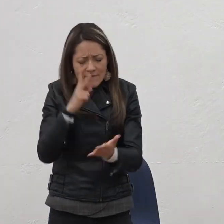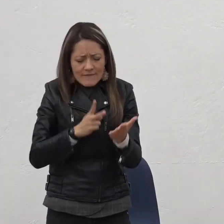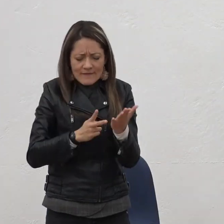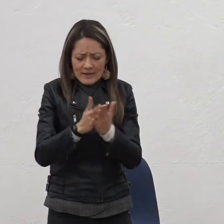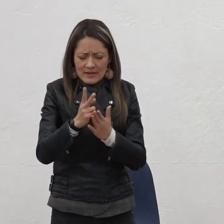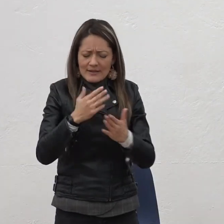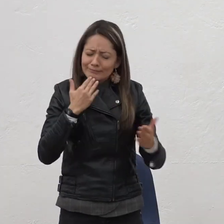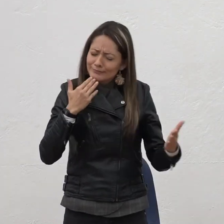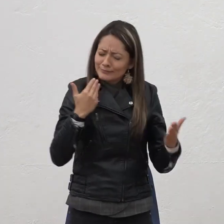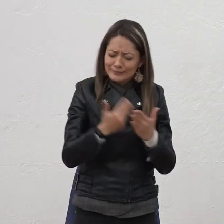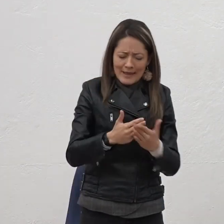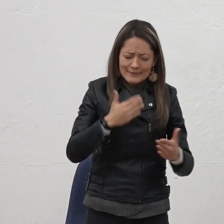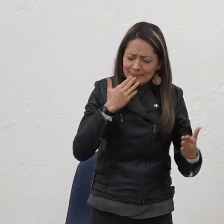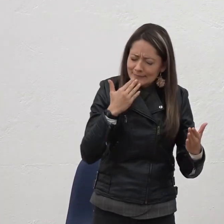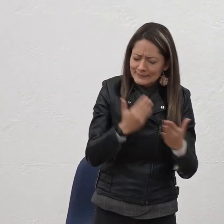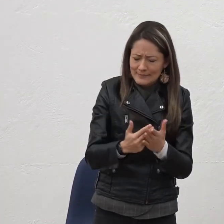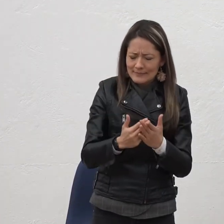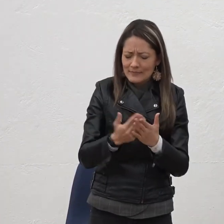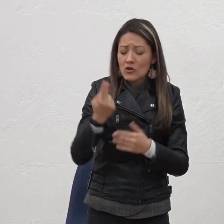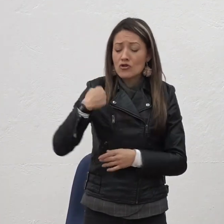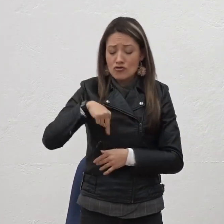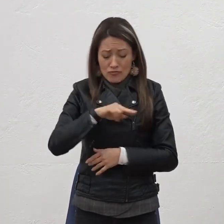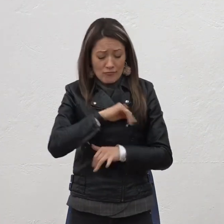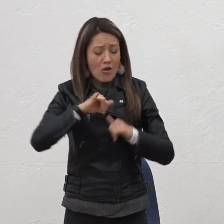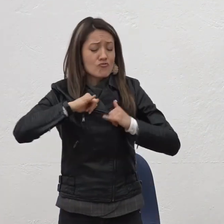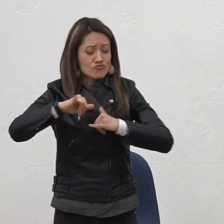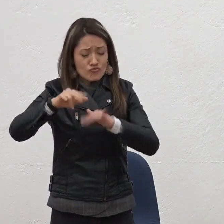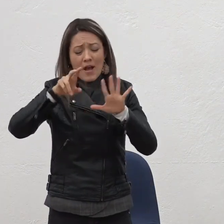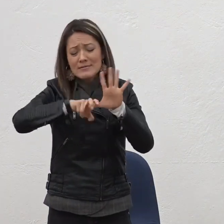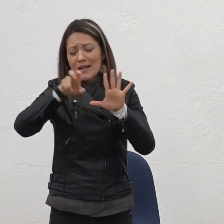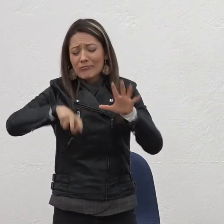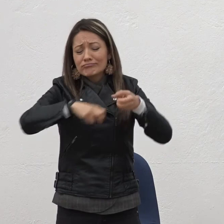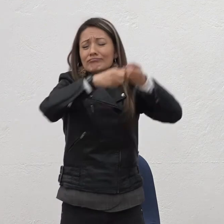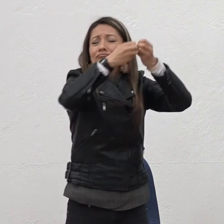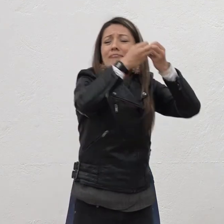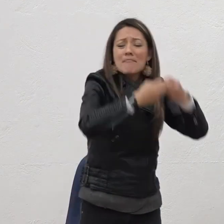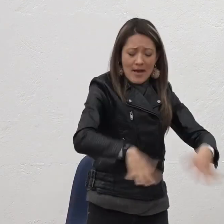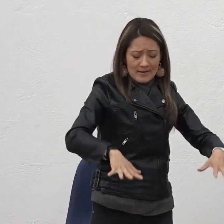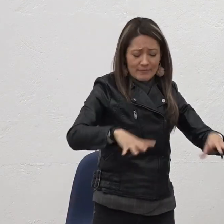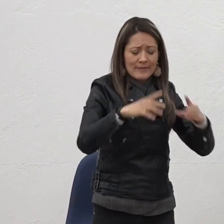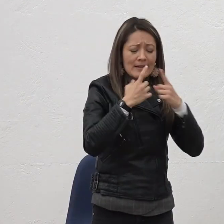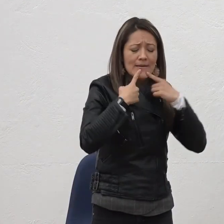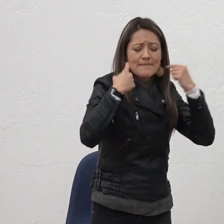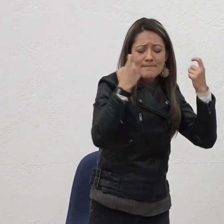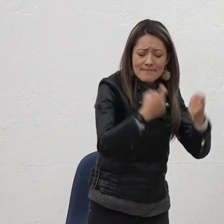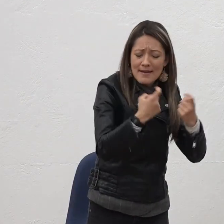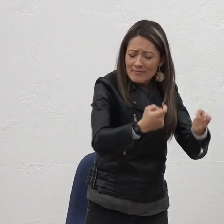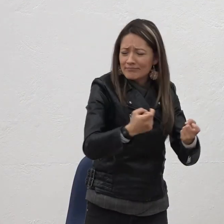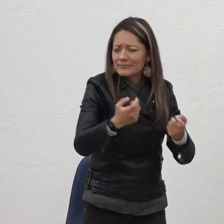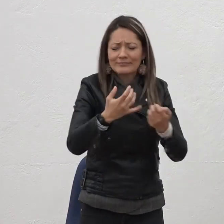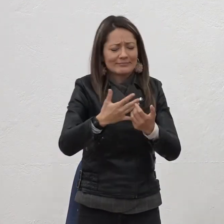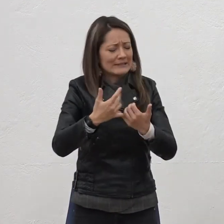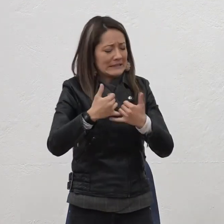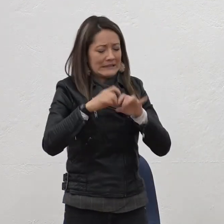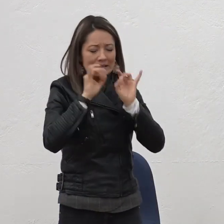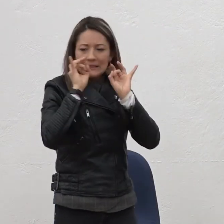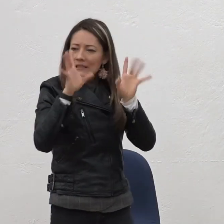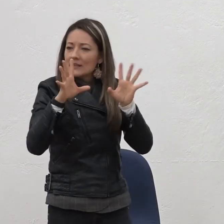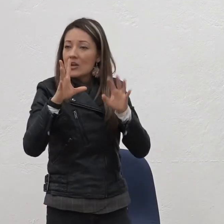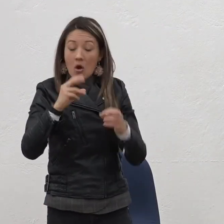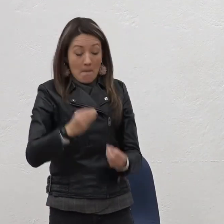fidelidad. Gracias, Señor. Estábamos como Zaqueo, perdidos en nuestros delitos, en nuestros pecados.